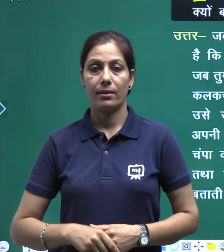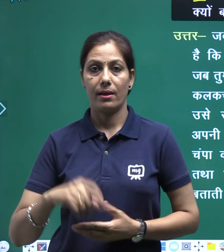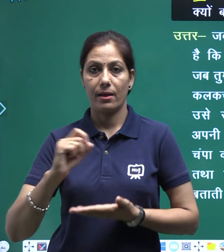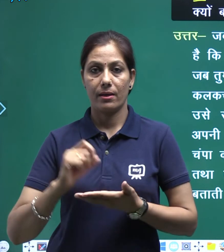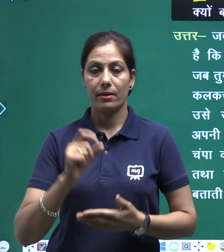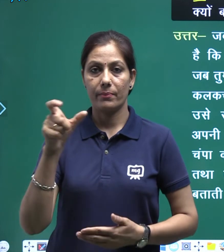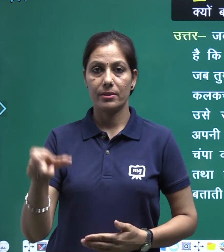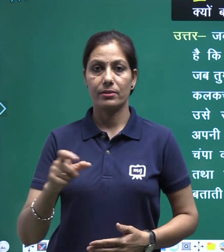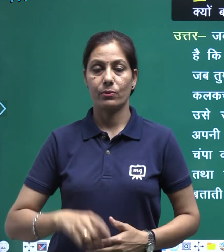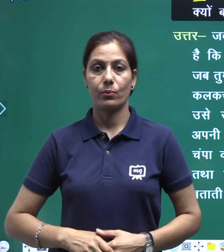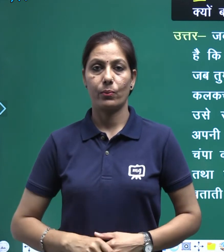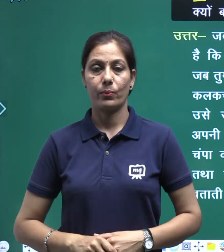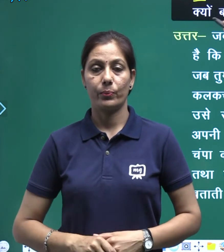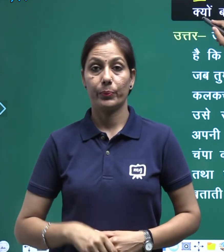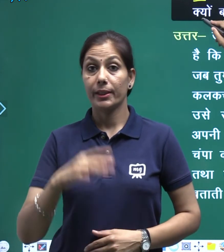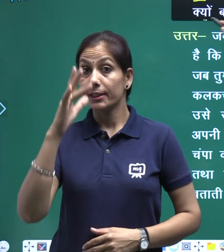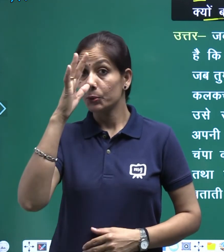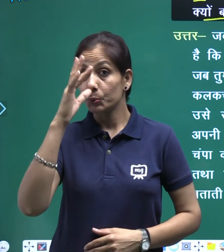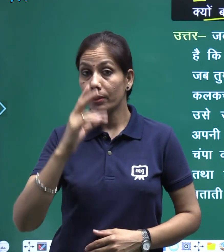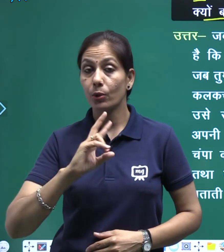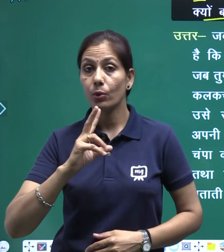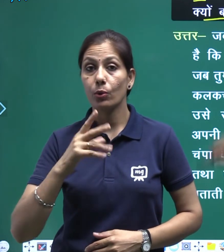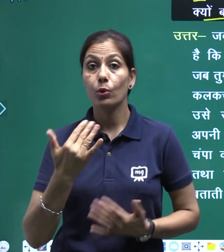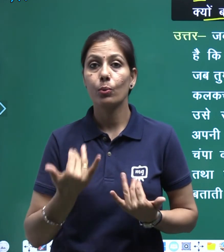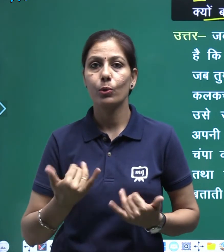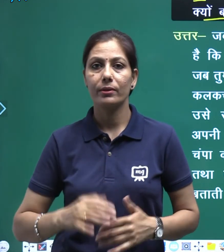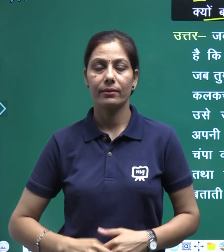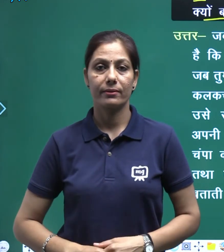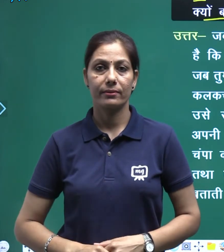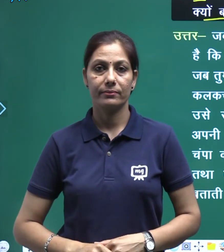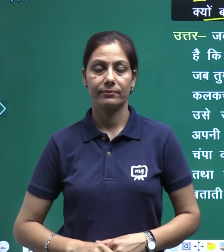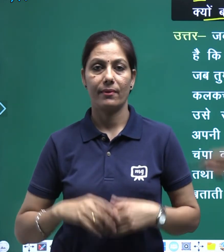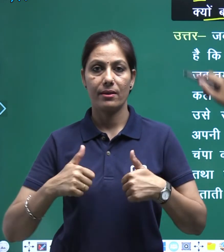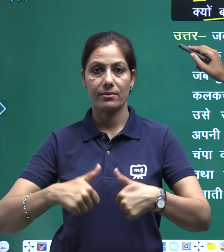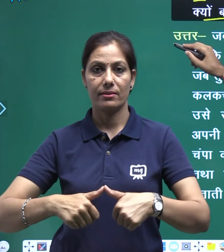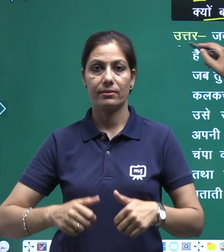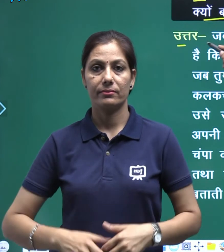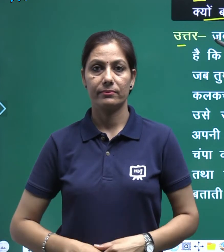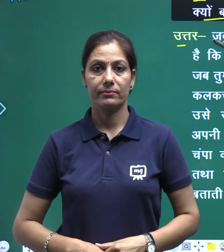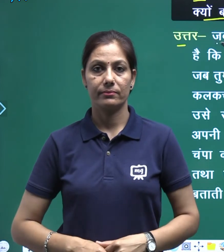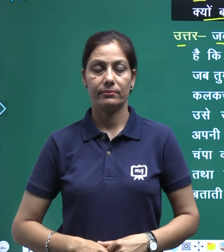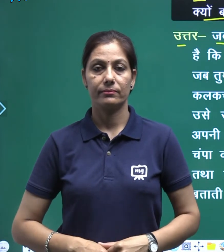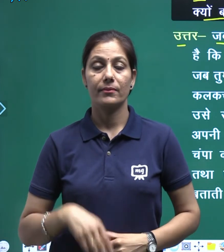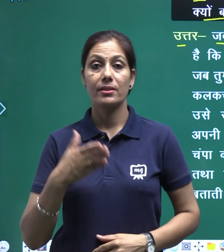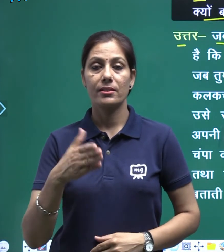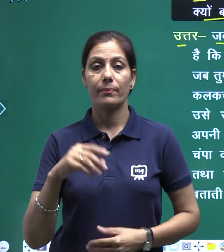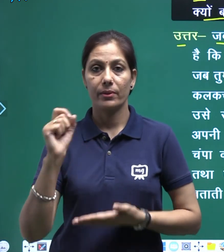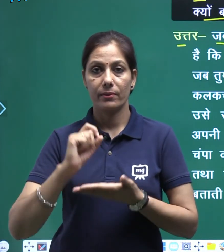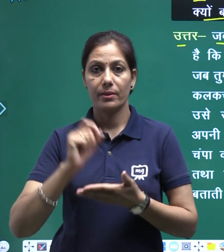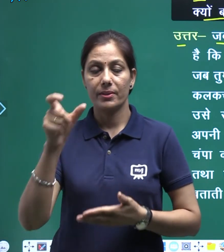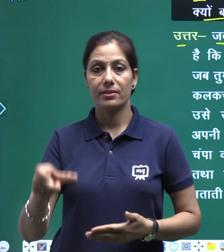लेखक को झूठा क्यों बताती है? उत्तर है, जब लेखक